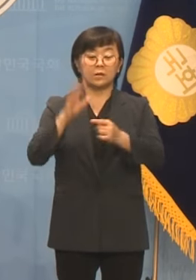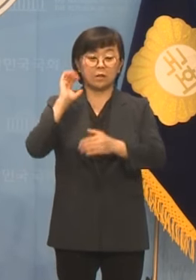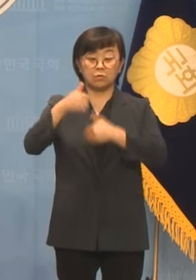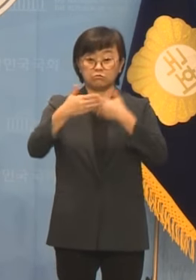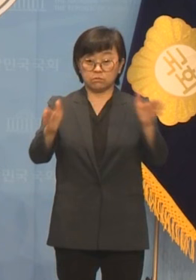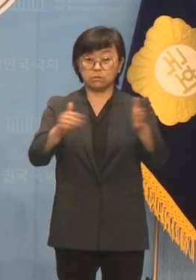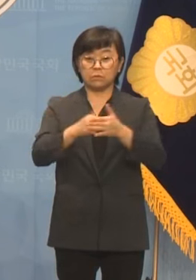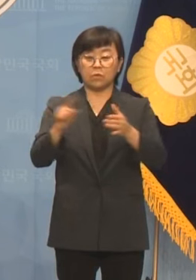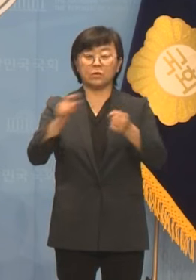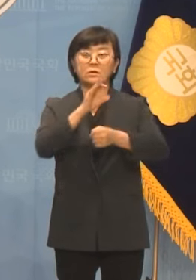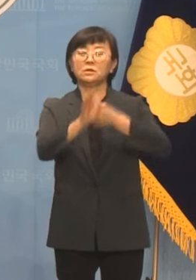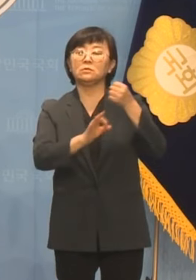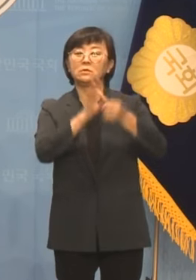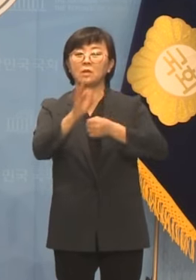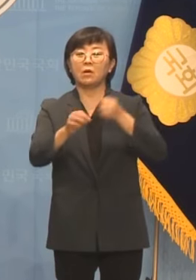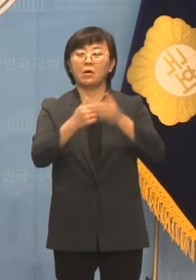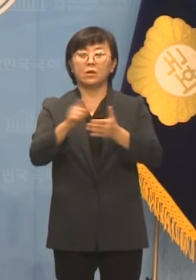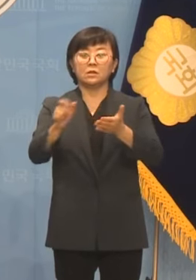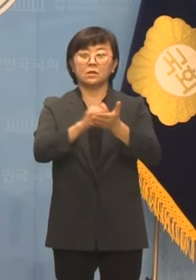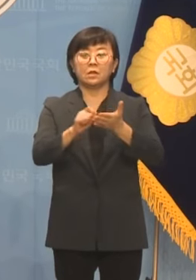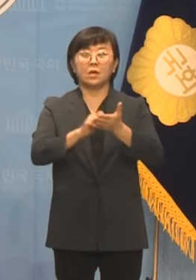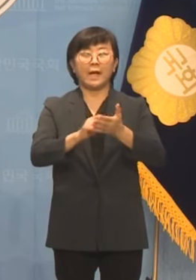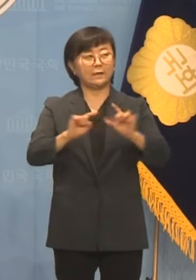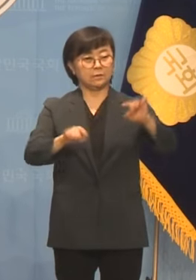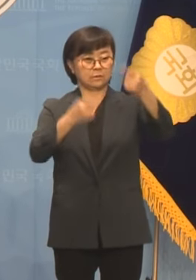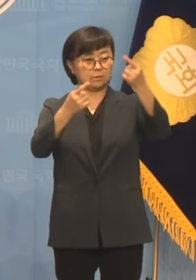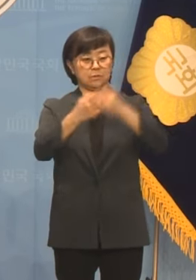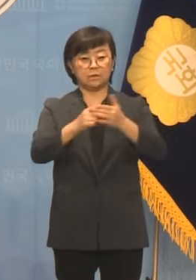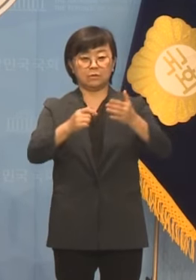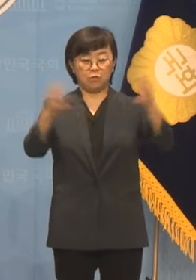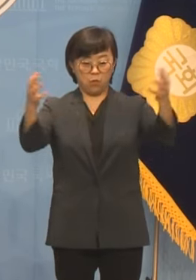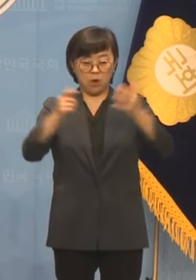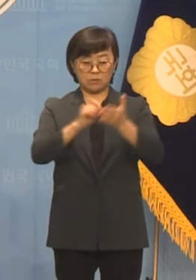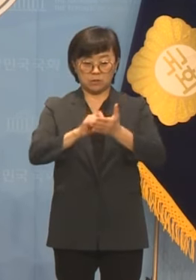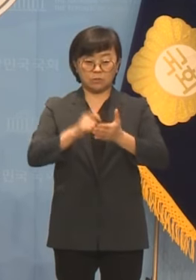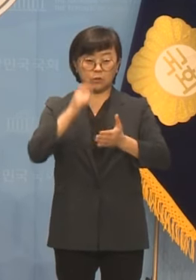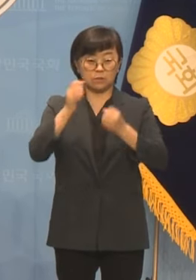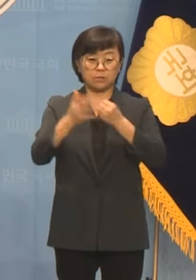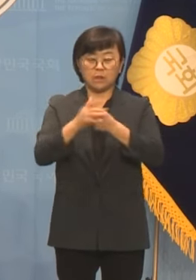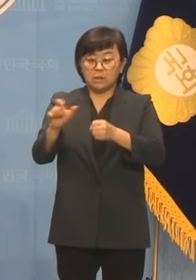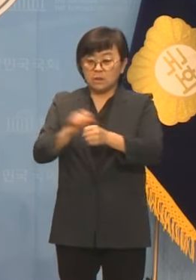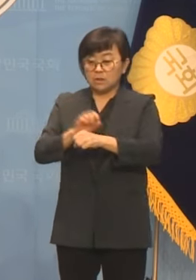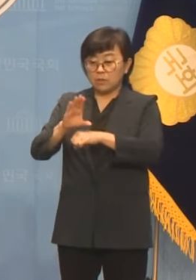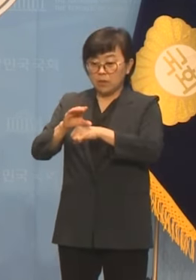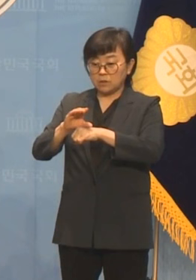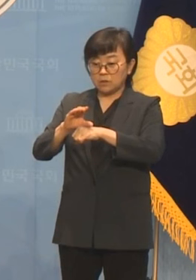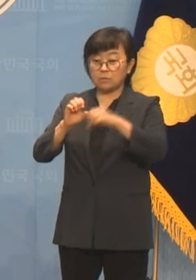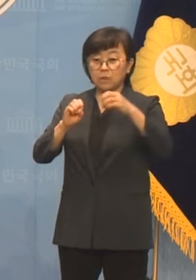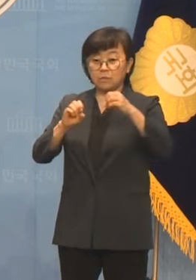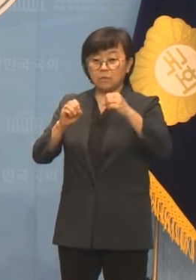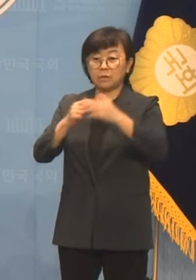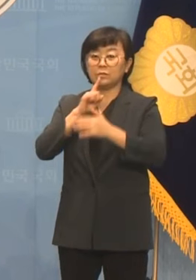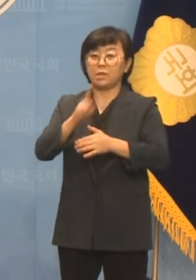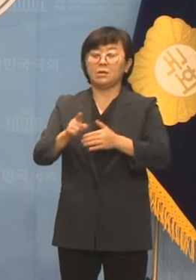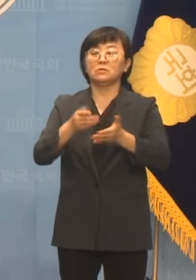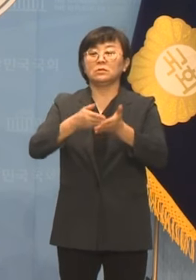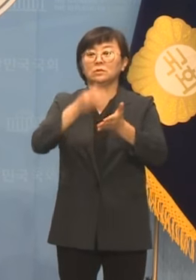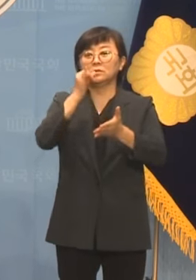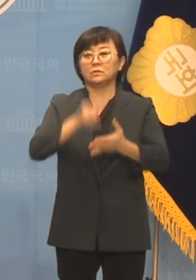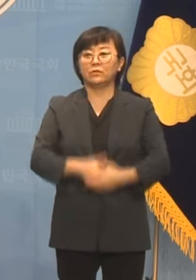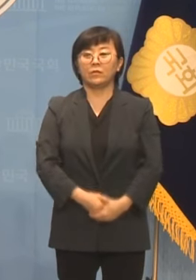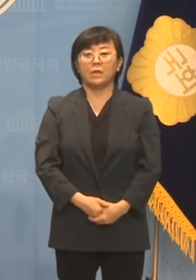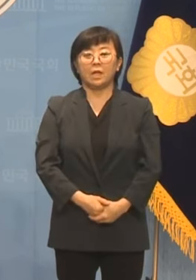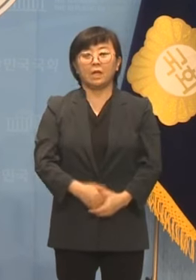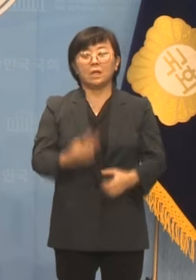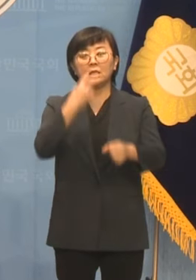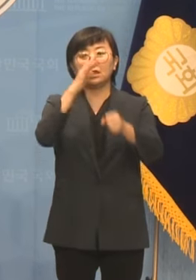시은 신년 기자 회견을 절대로 못 하겠다며 특정 방송사와의 대담 형식을 유력하게 거론하고 있으니